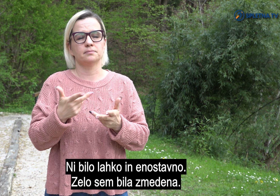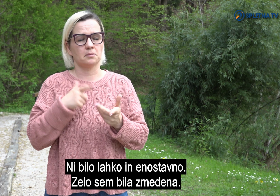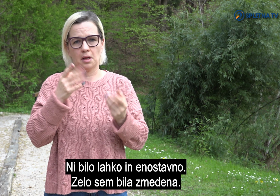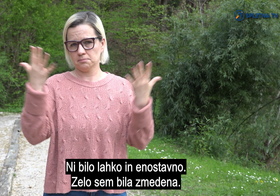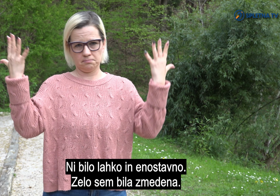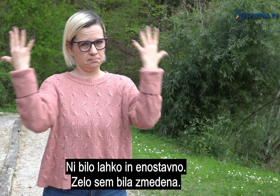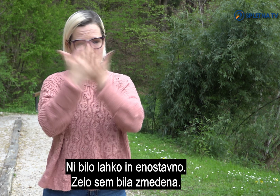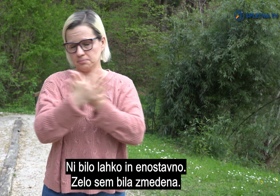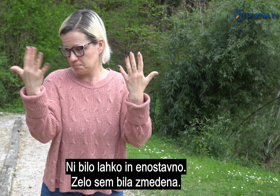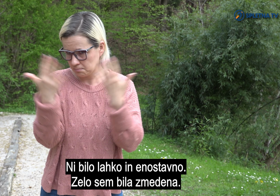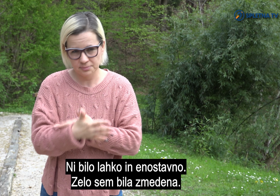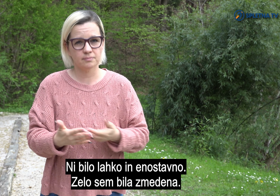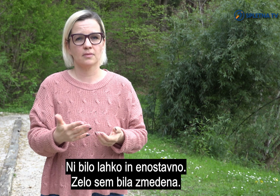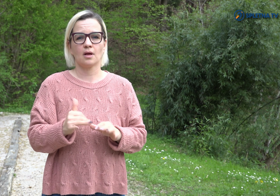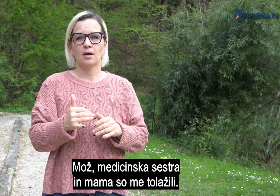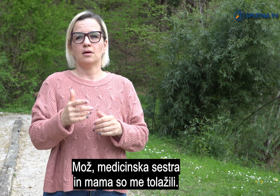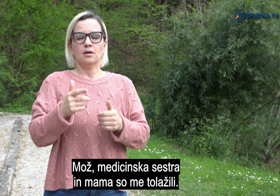Zelo sem bila zmedena.